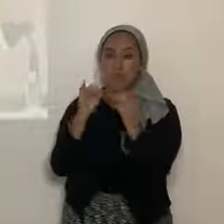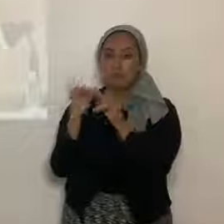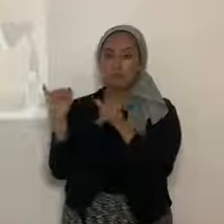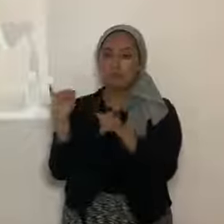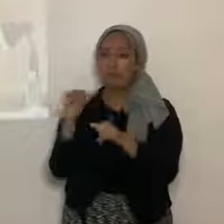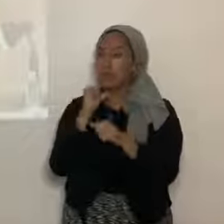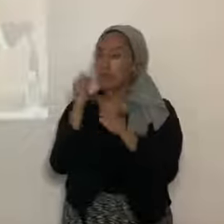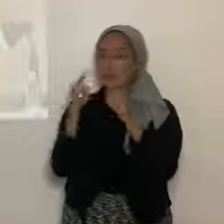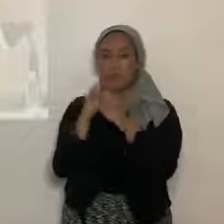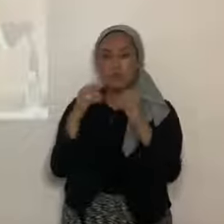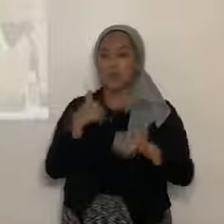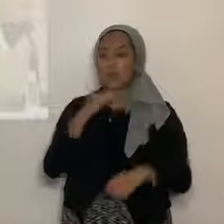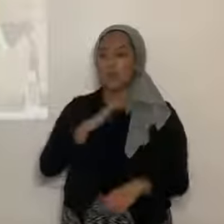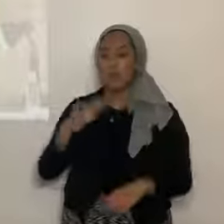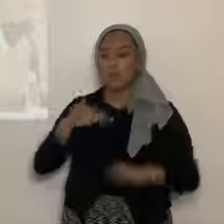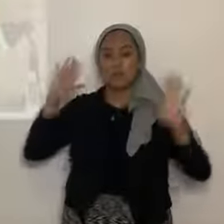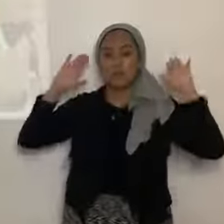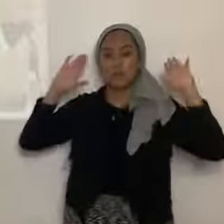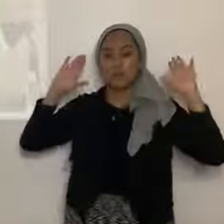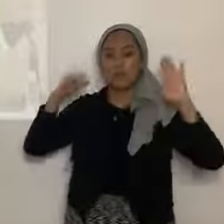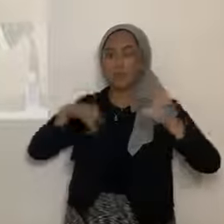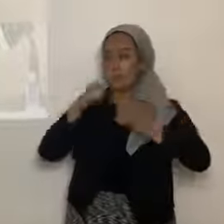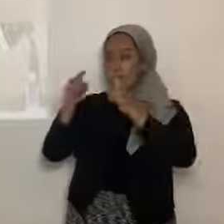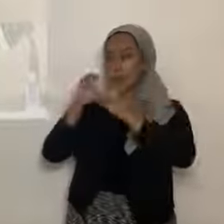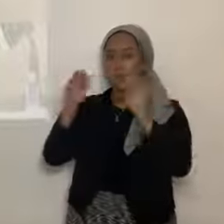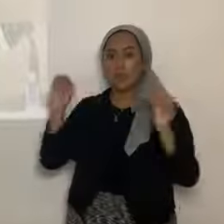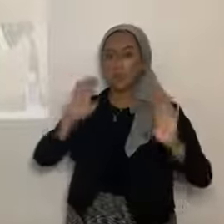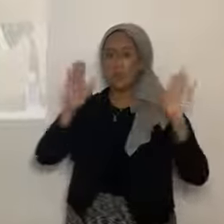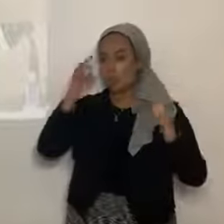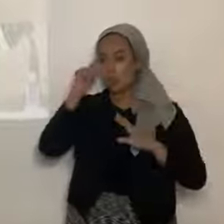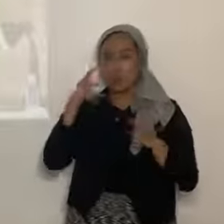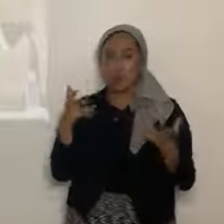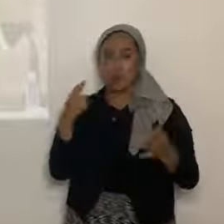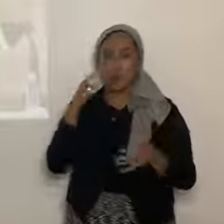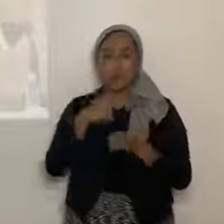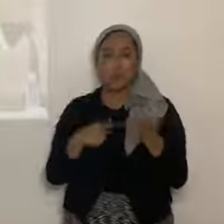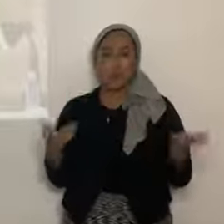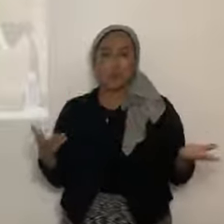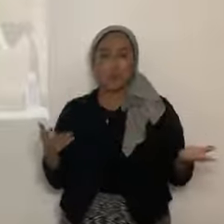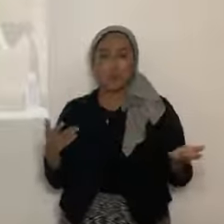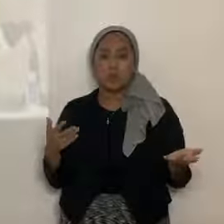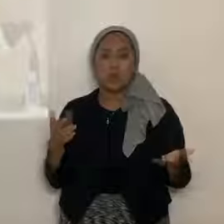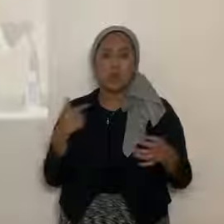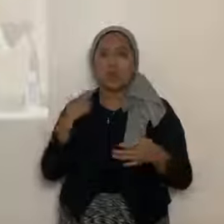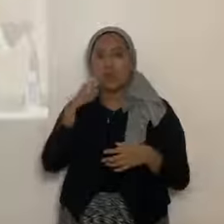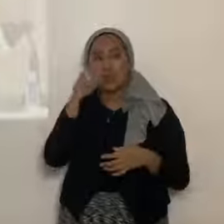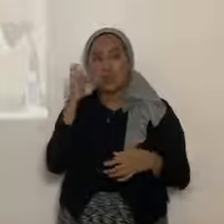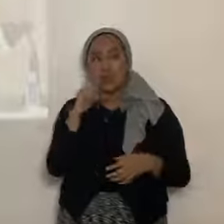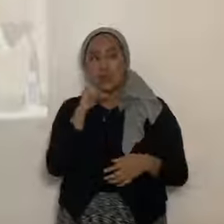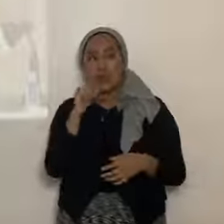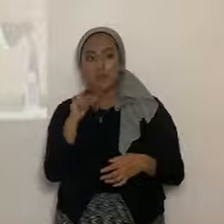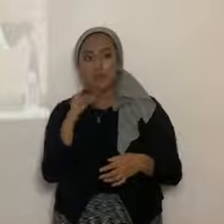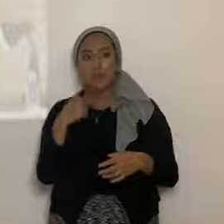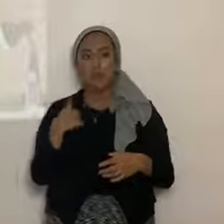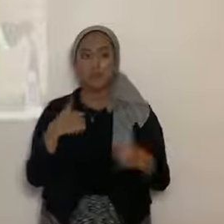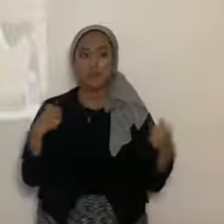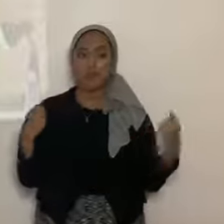metas, yo no me meto. Ya te lo dije, yo no me meto. ¿Para qué? No me meto, no por miedo,